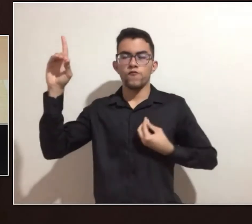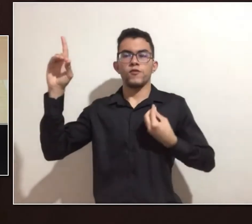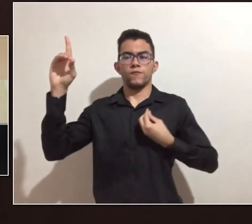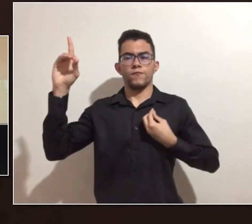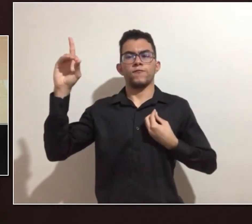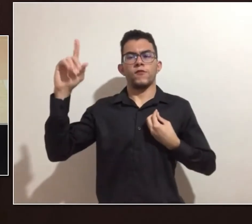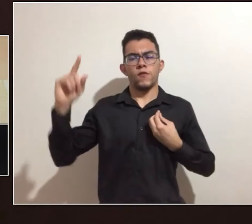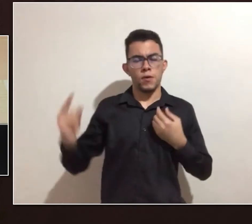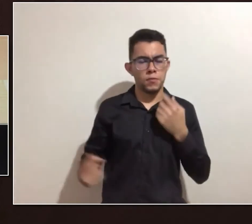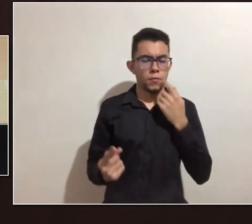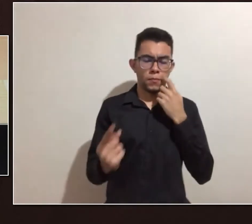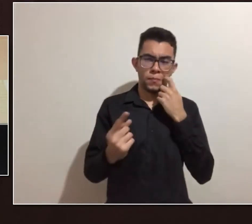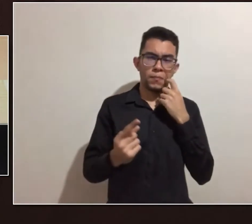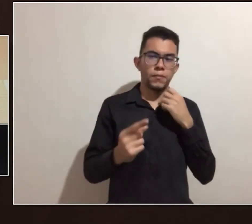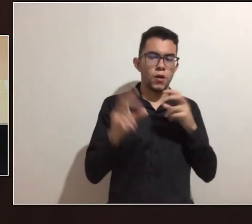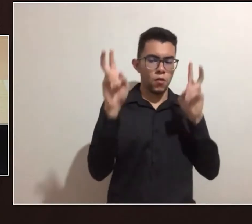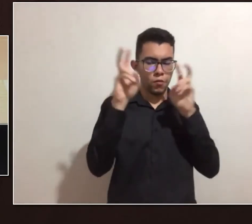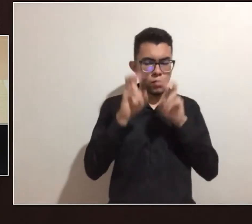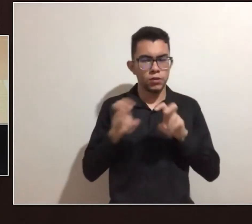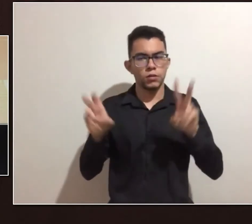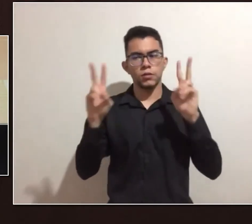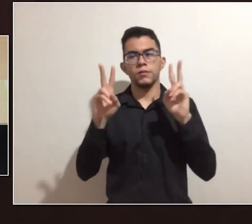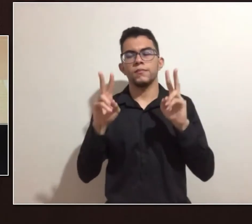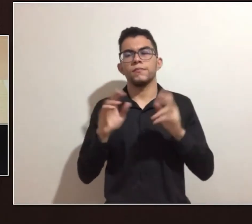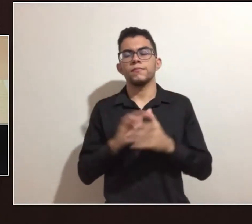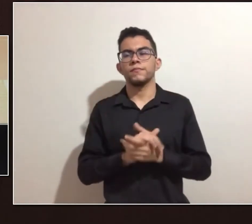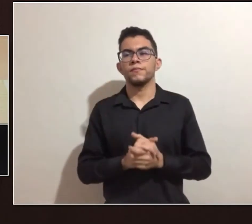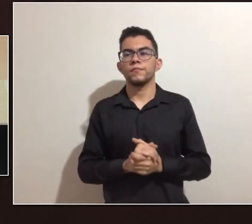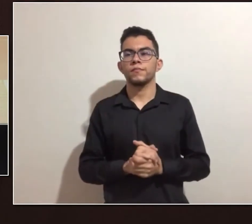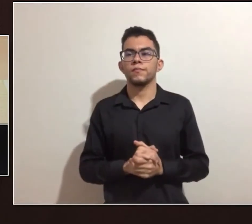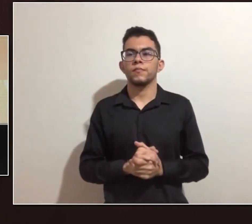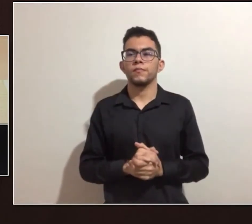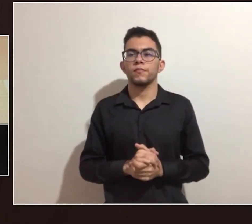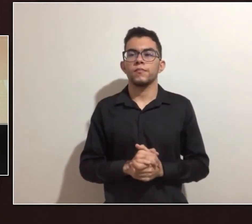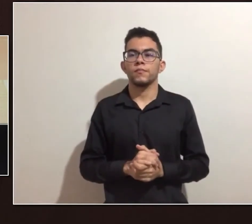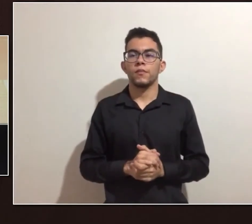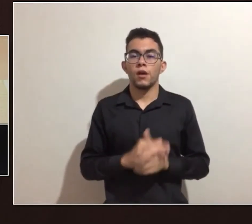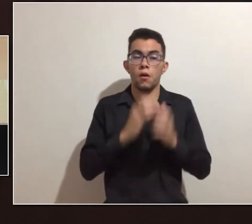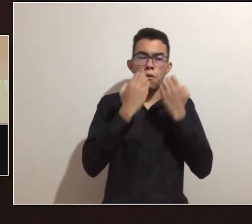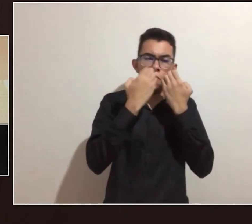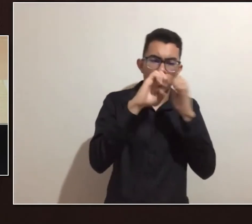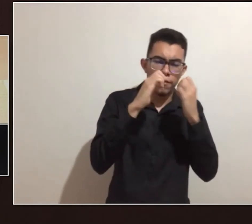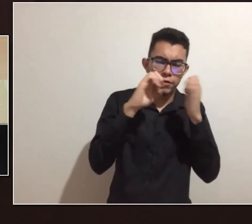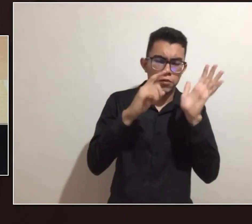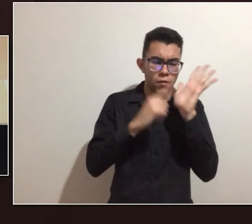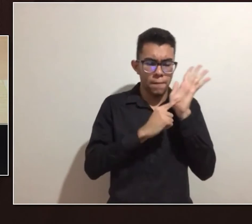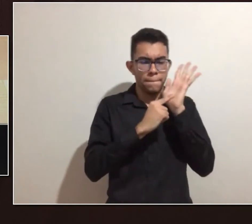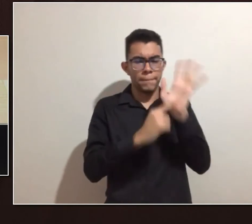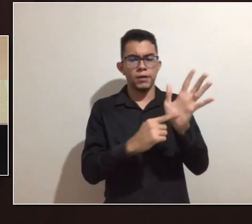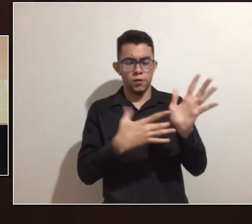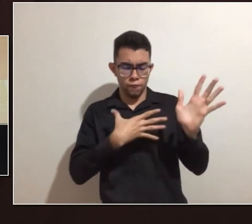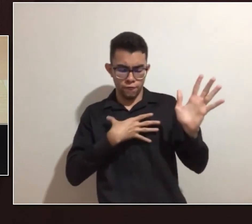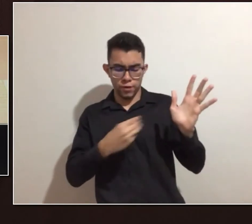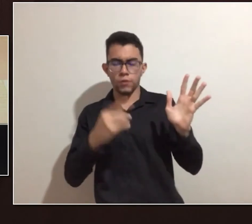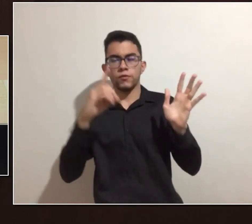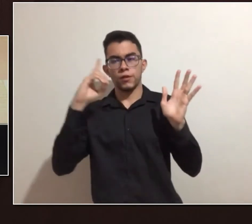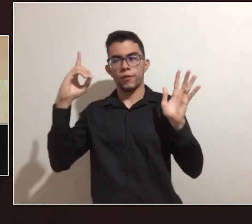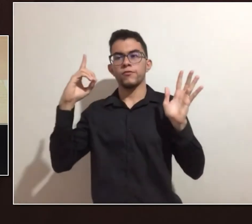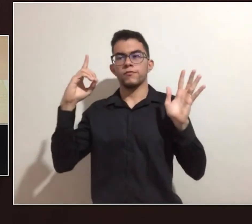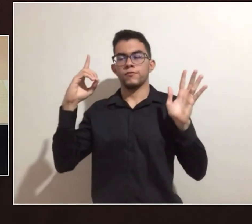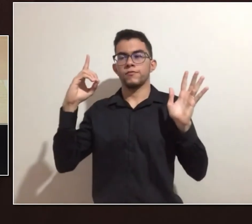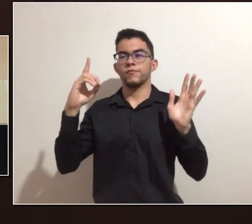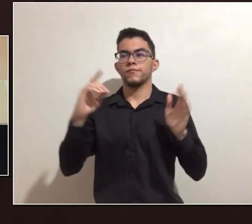apresentar essa pessoa viva, né? O Evangelho apresenta essa pessoa viva e o Evangelho